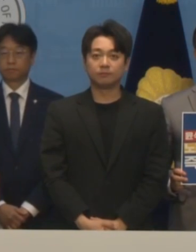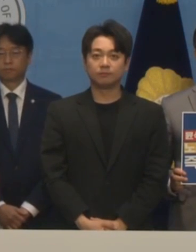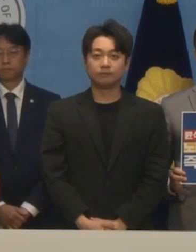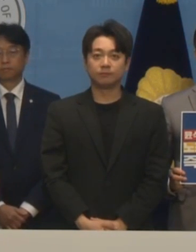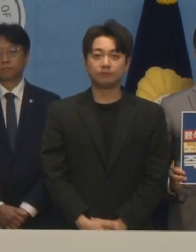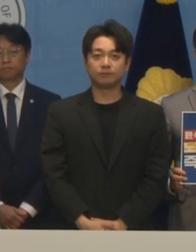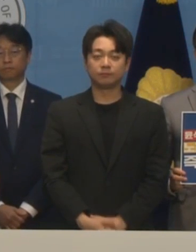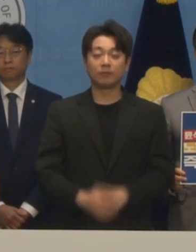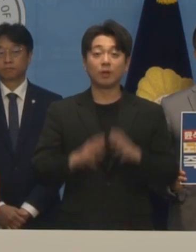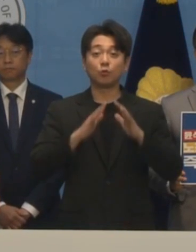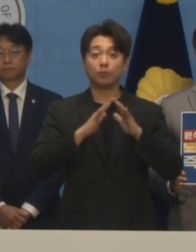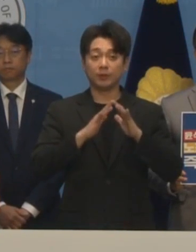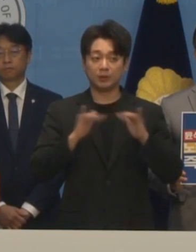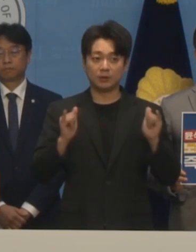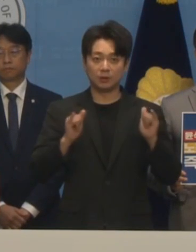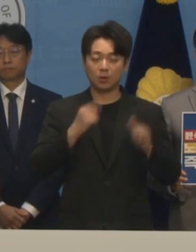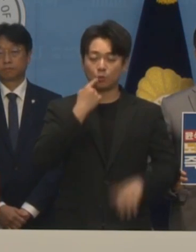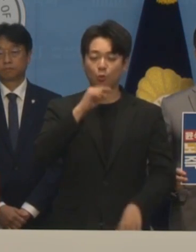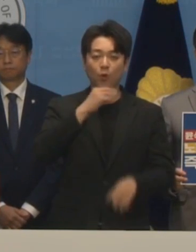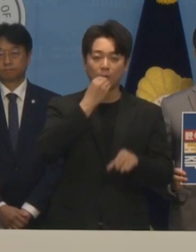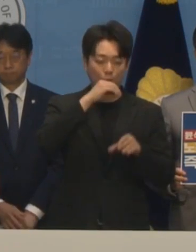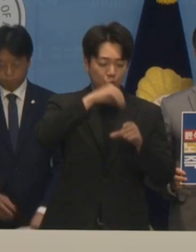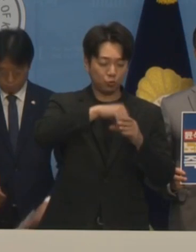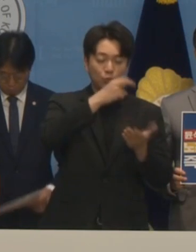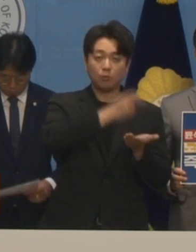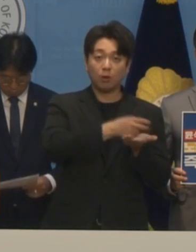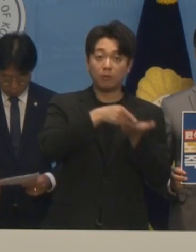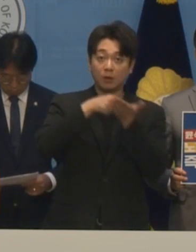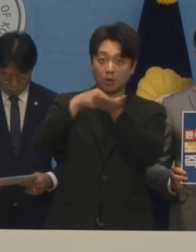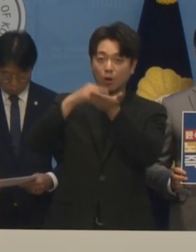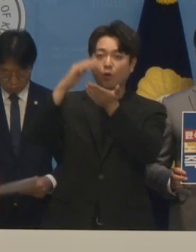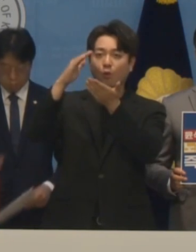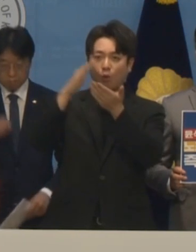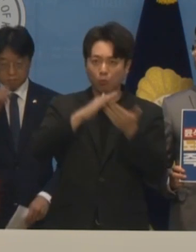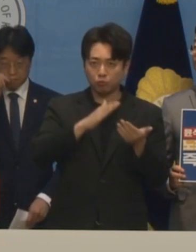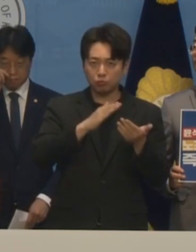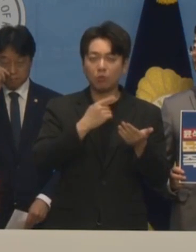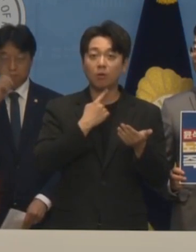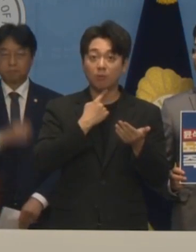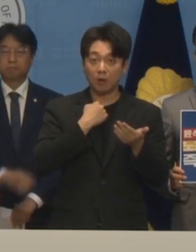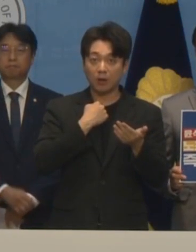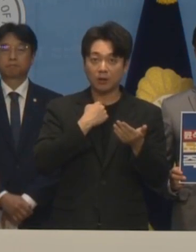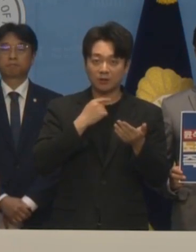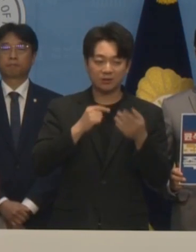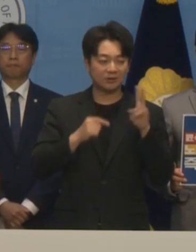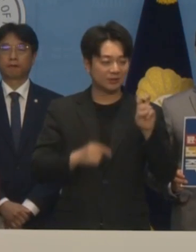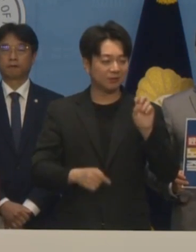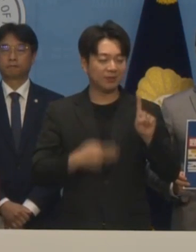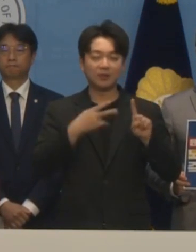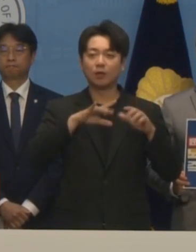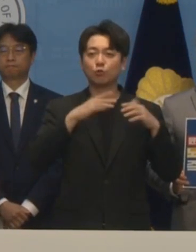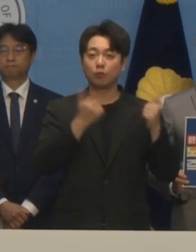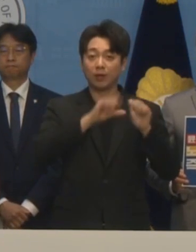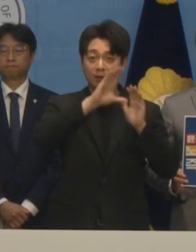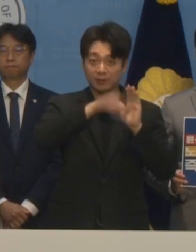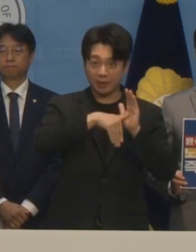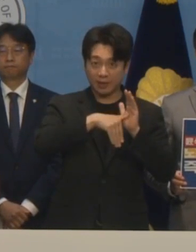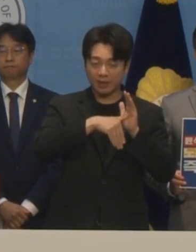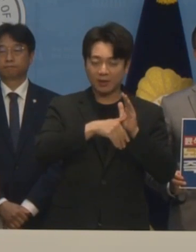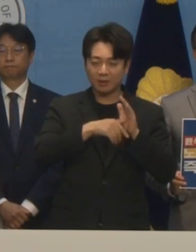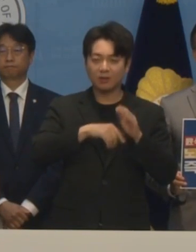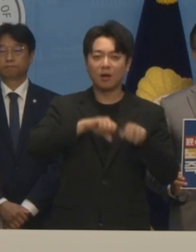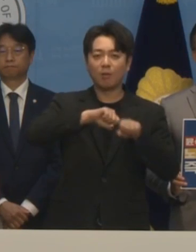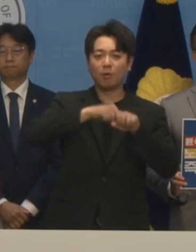우리 국민은 노란봉투법을 거부한 대통령과 여당을 심판했습니다. 지난 총선 결과는 헌법에